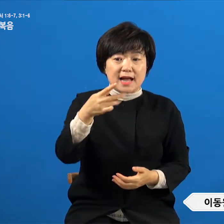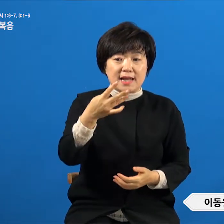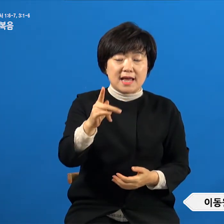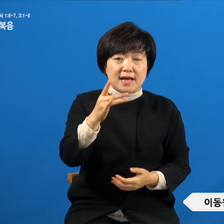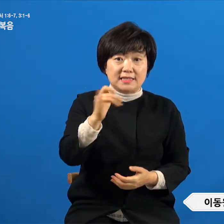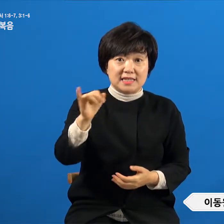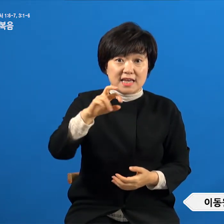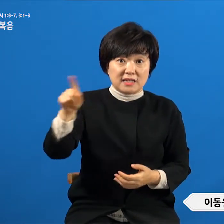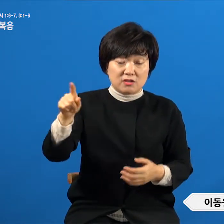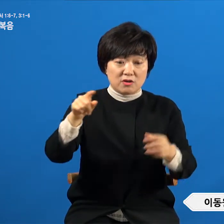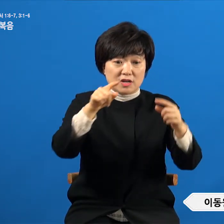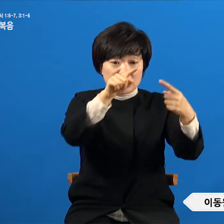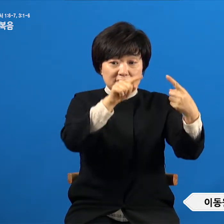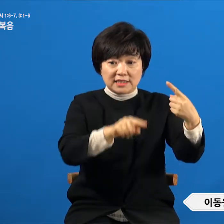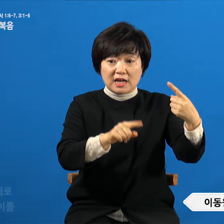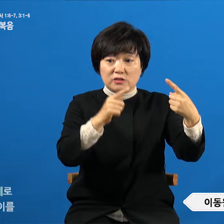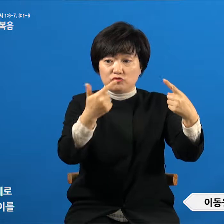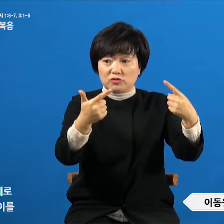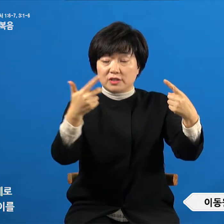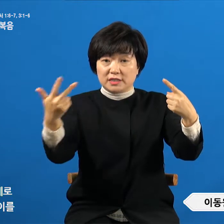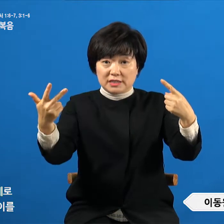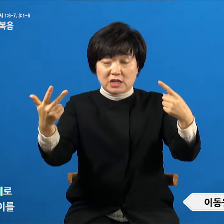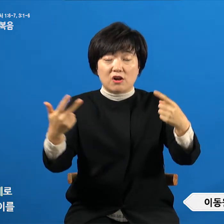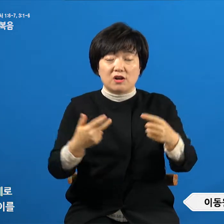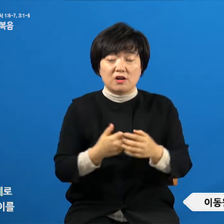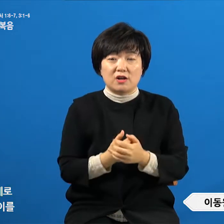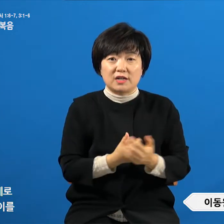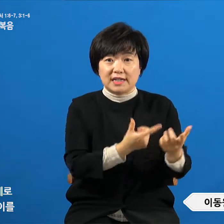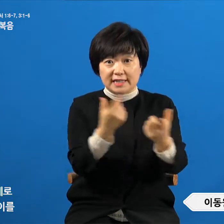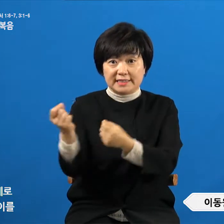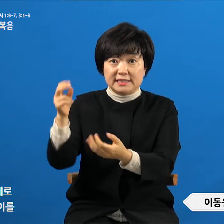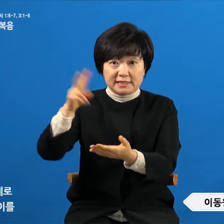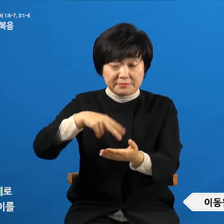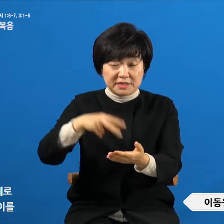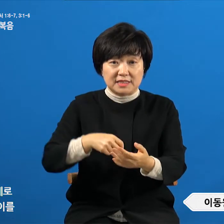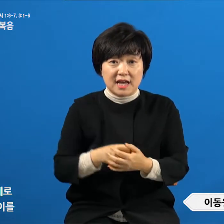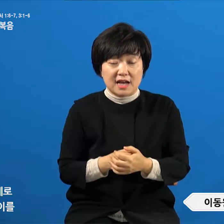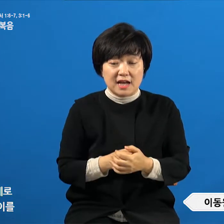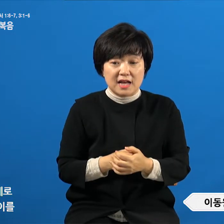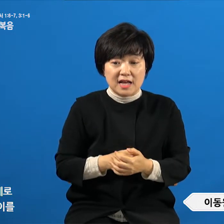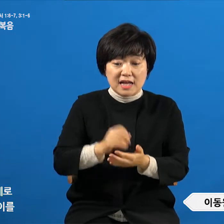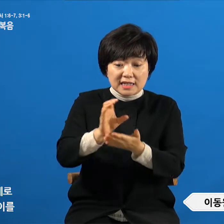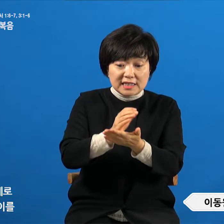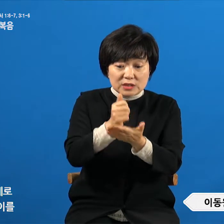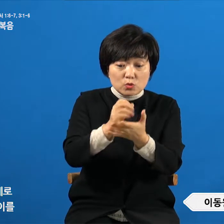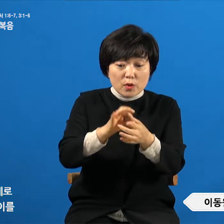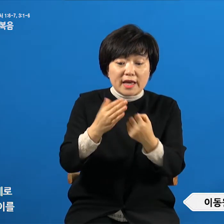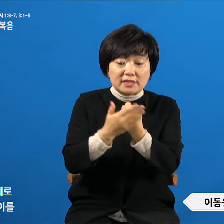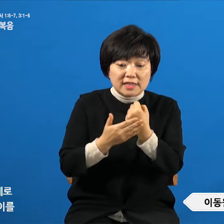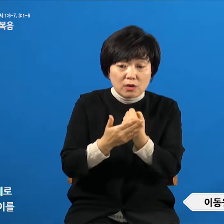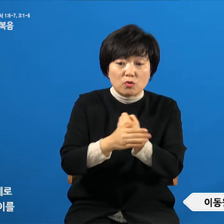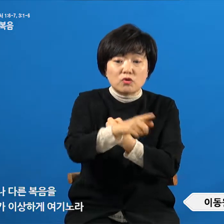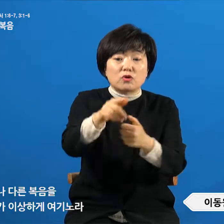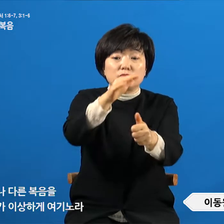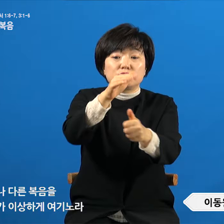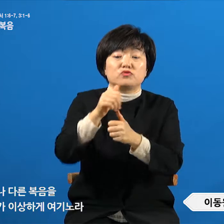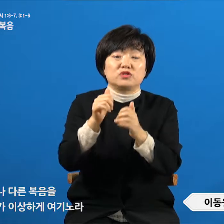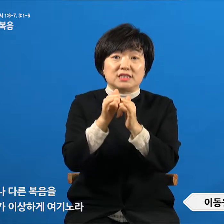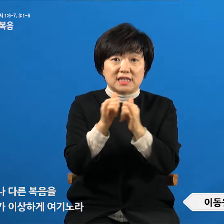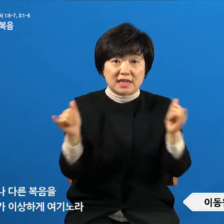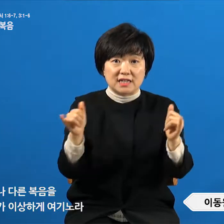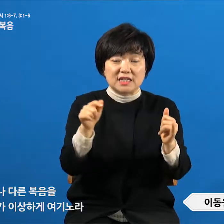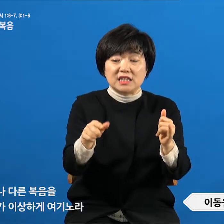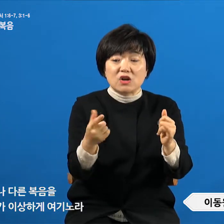1장 본문의 6절과 7절을 다시 읽습니다. 다 함께 읽습니다. 시작. 그리스도의 은혜로 너희를 부르신